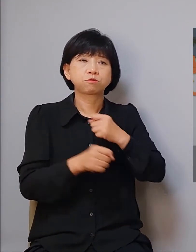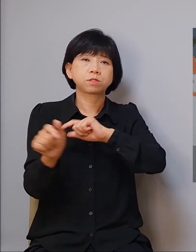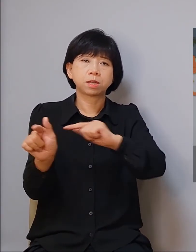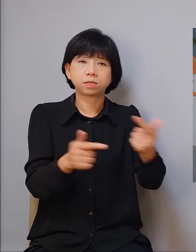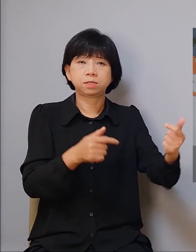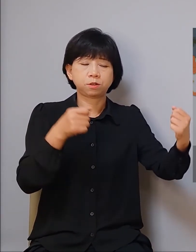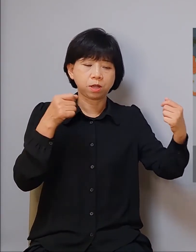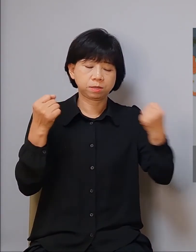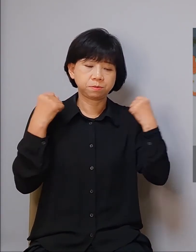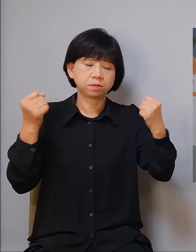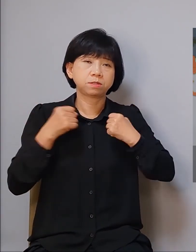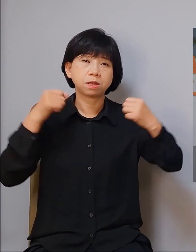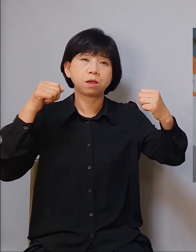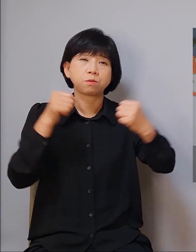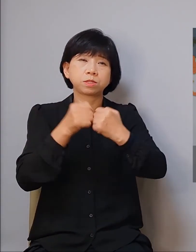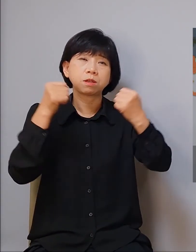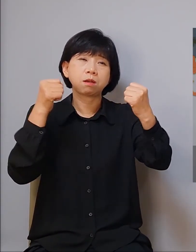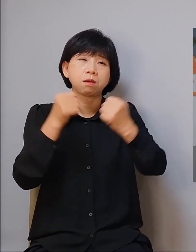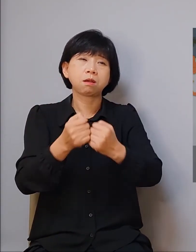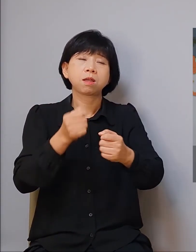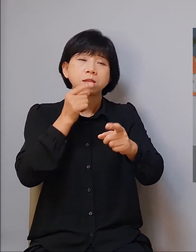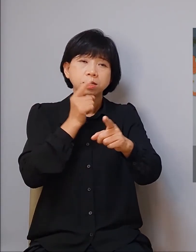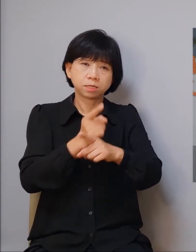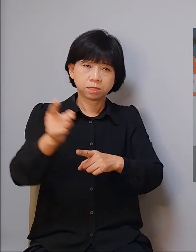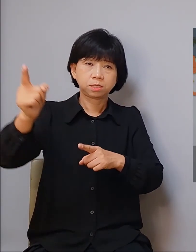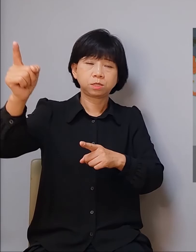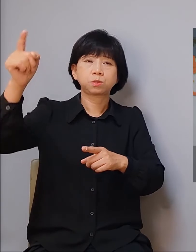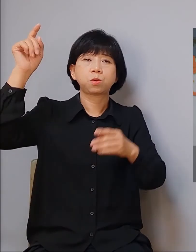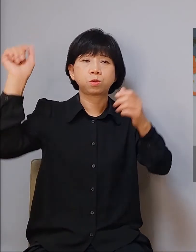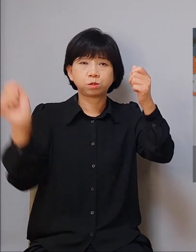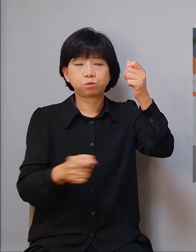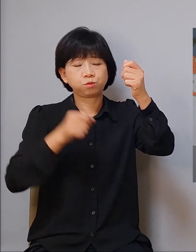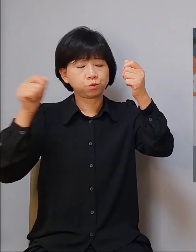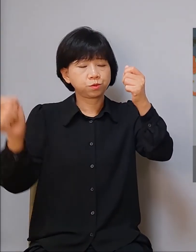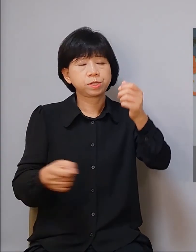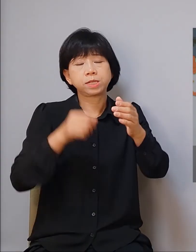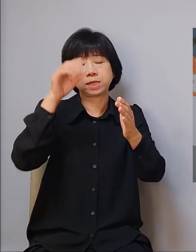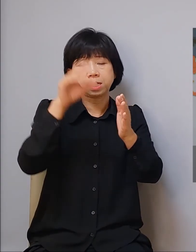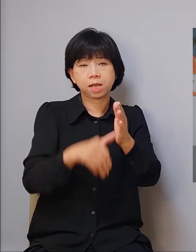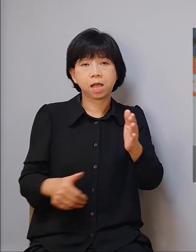마귀 군사들과 힘써 싸워서 승전고를